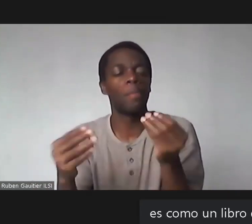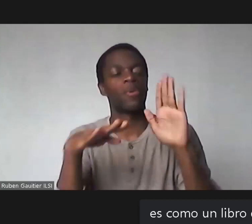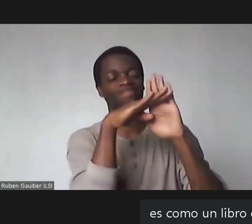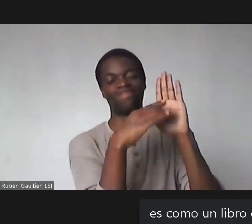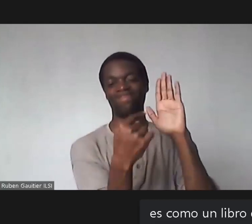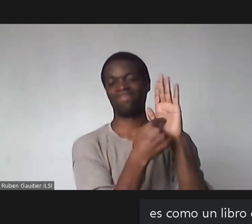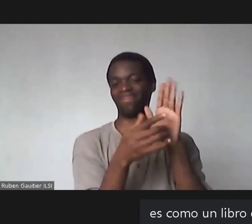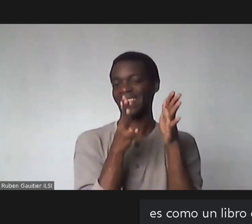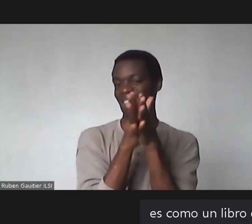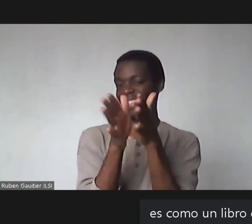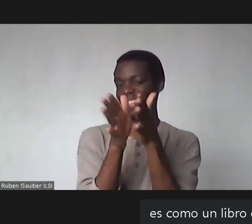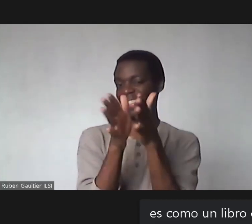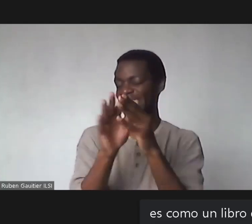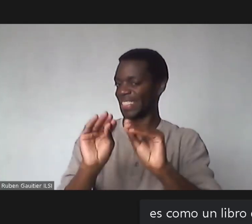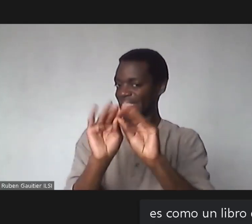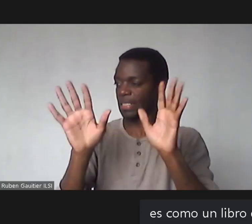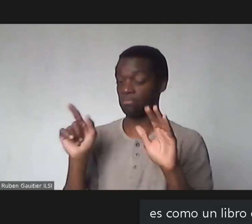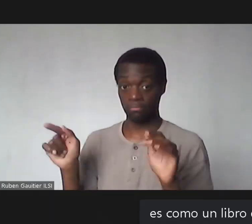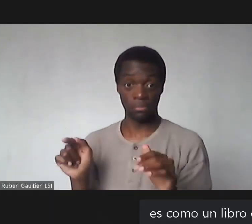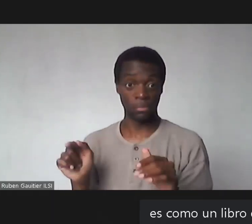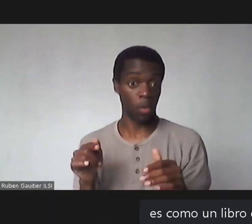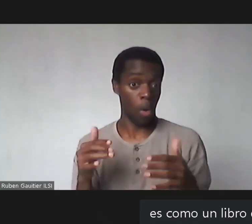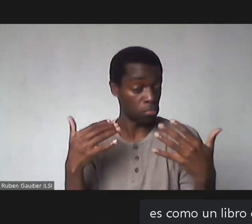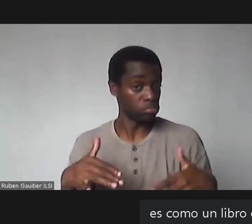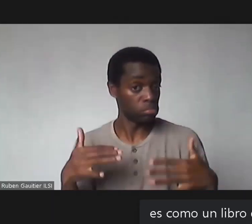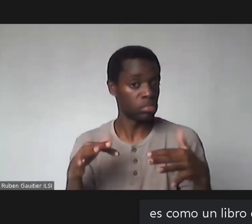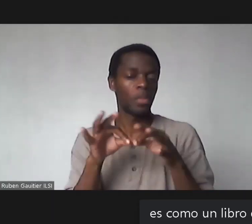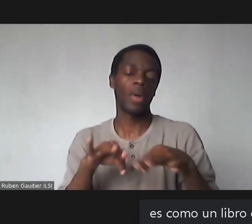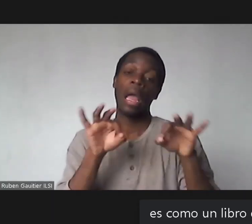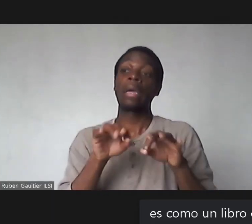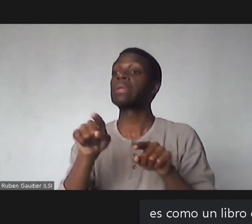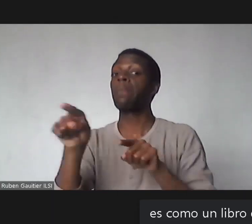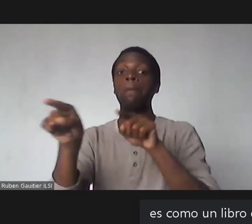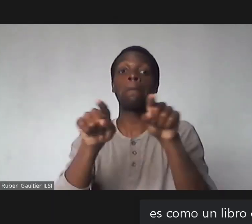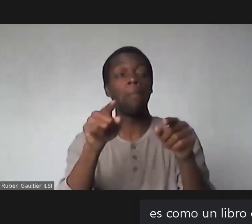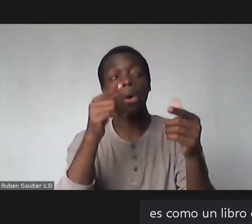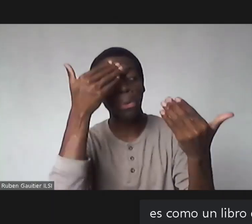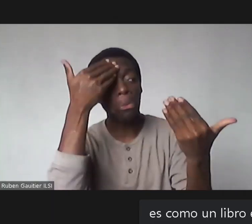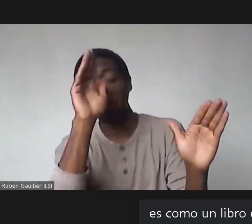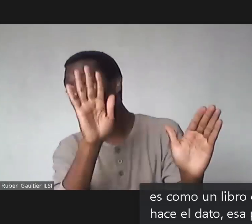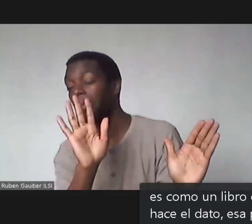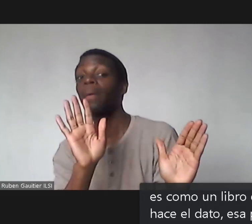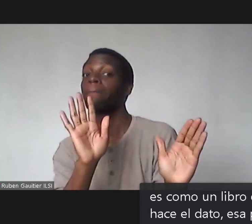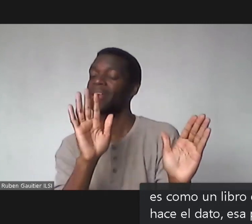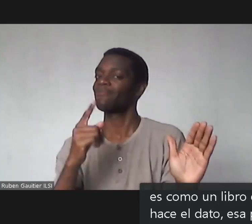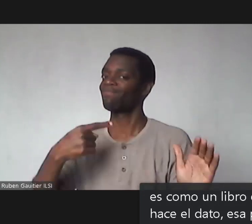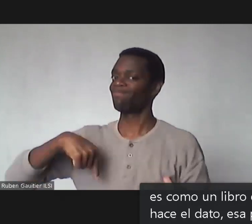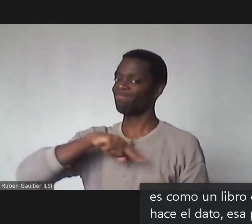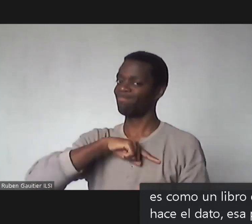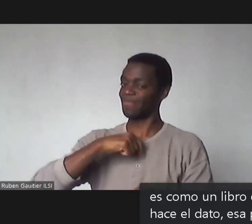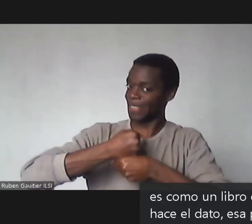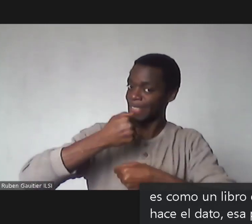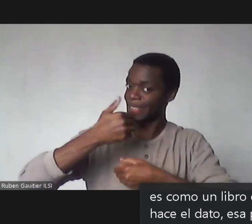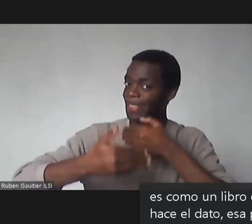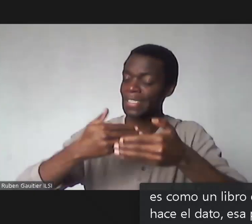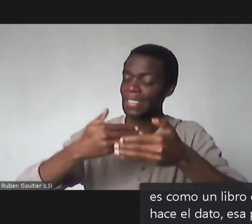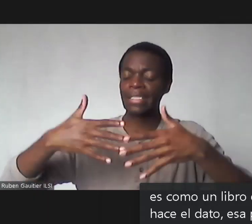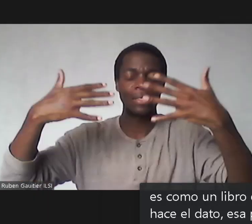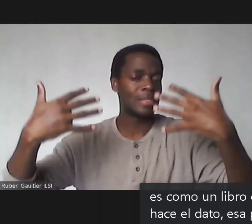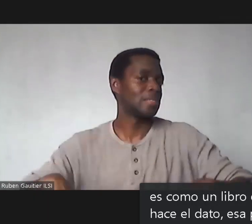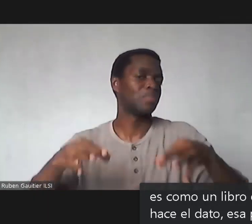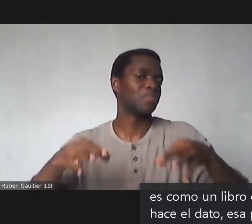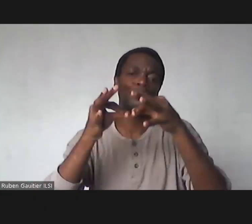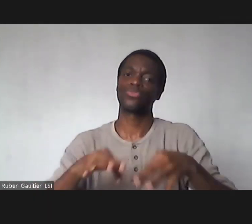hacen tanto sentido, pero para nosotros que estamos siempre trabajando, es muy, muy importante pensar cómo el dato es hecho. No